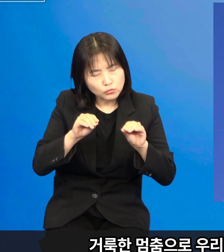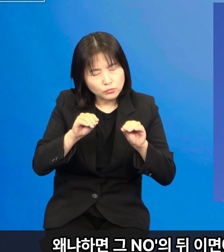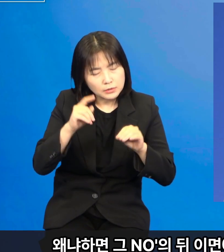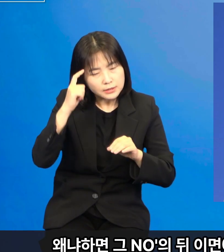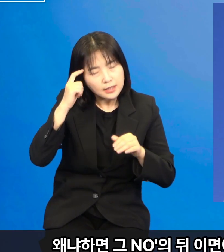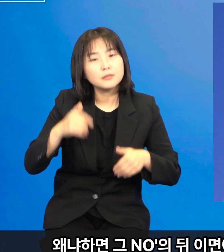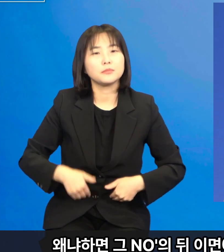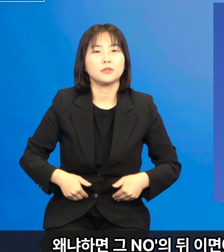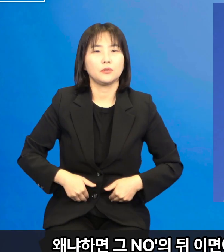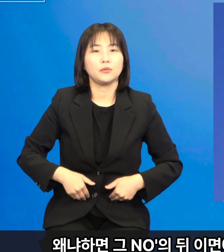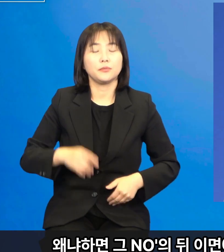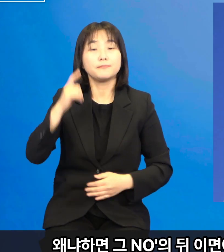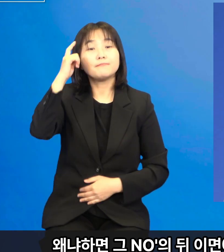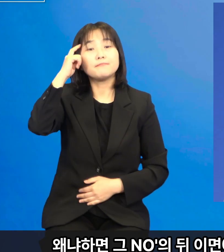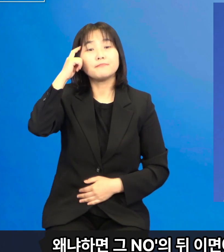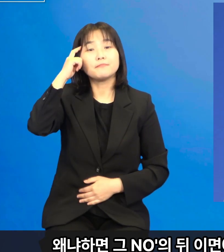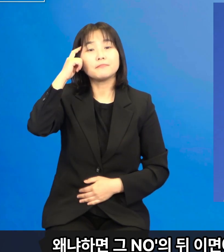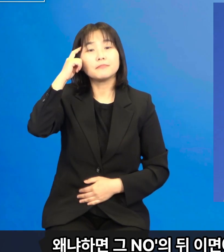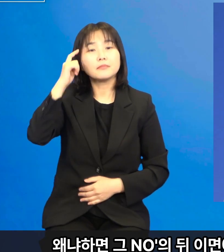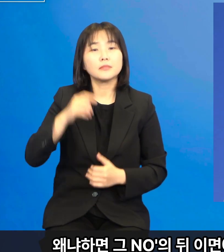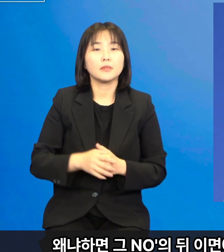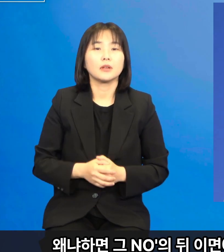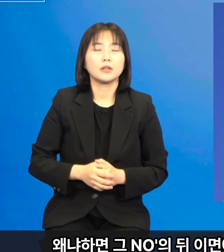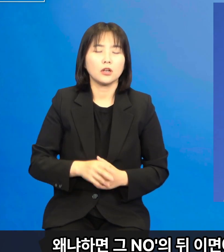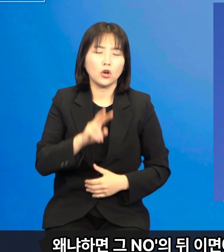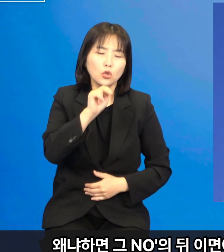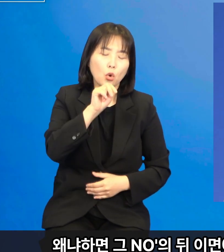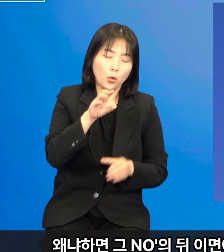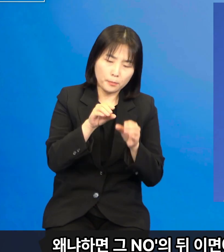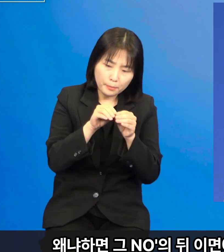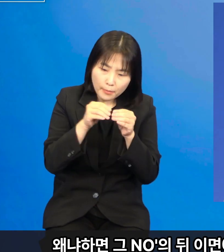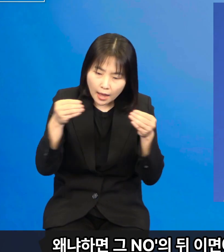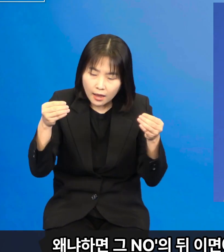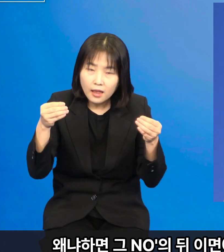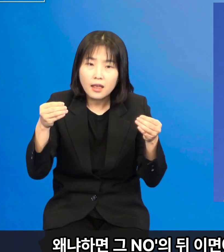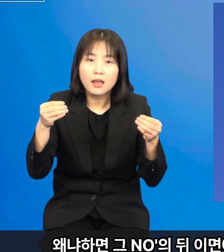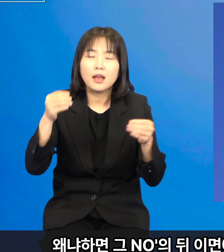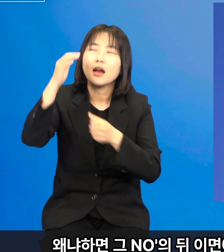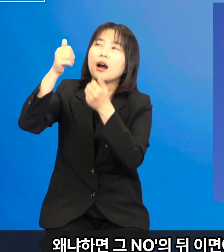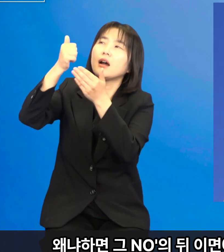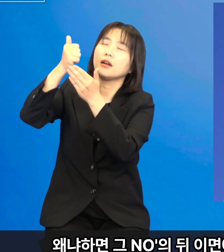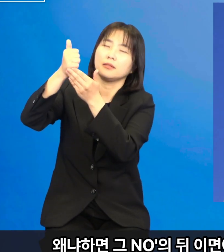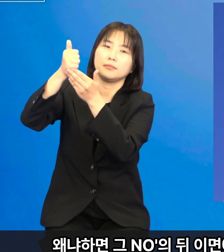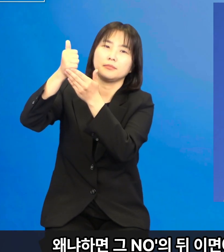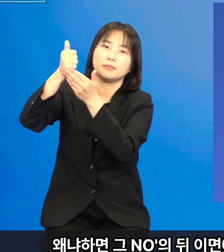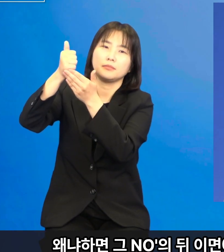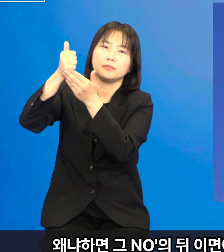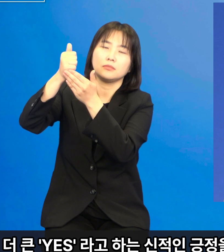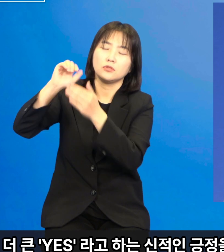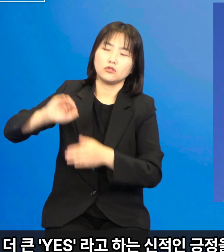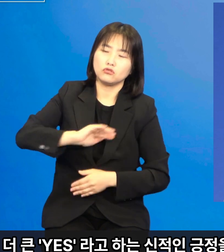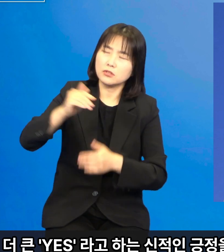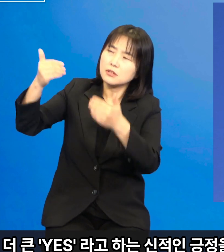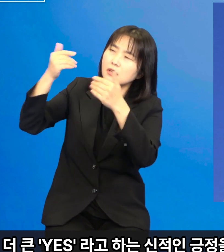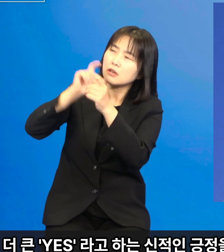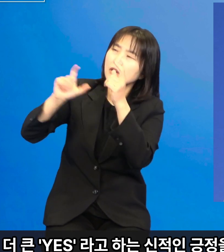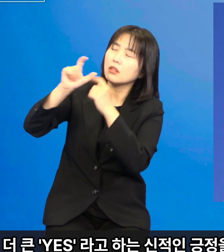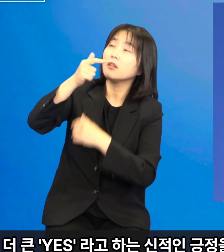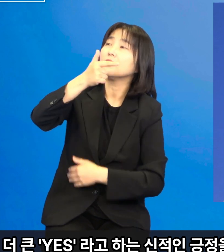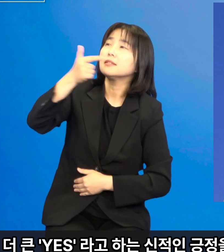됩니다. 왜냐하면 그 노의 이면에는 하나님께서 우리를 향한 더